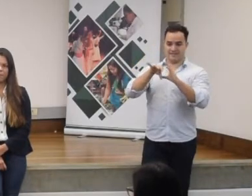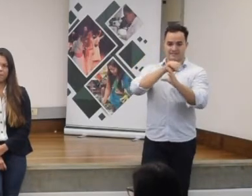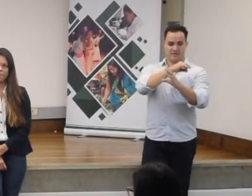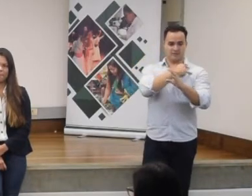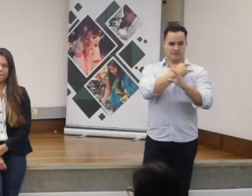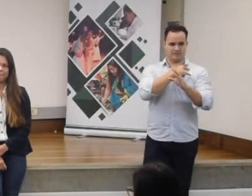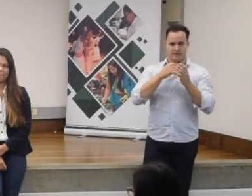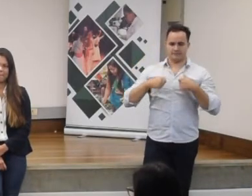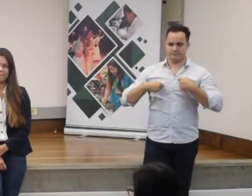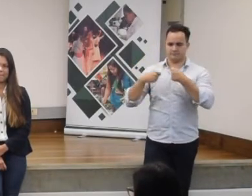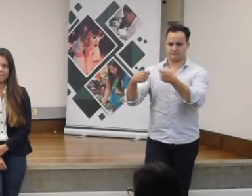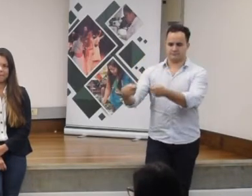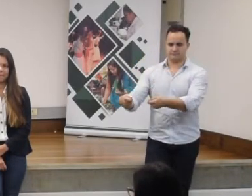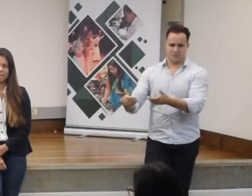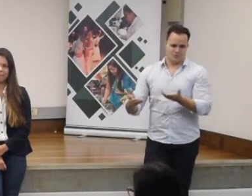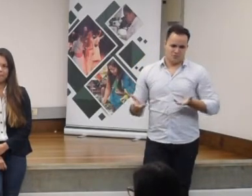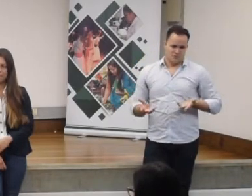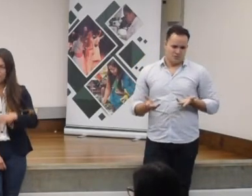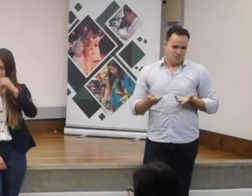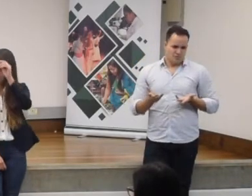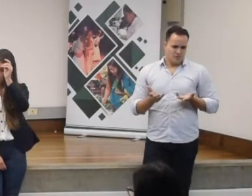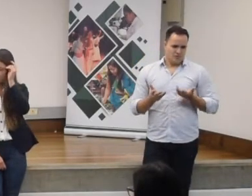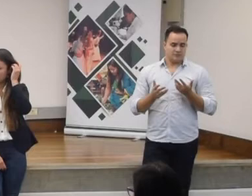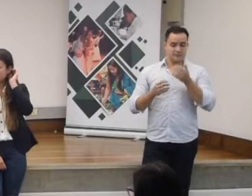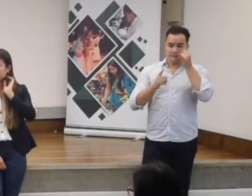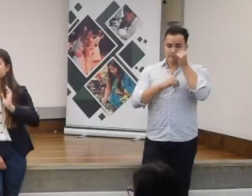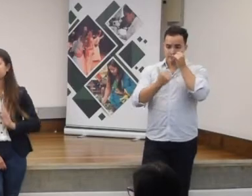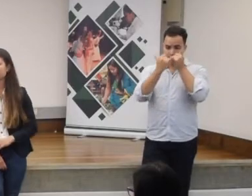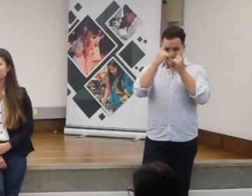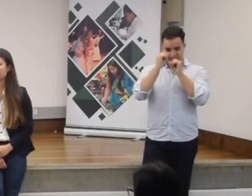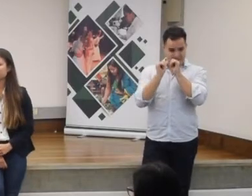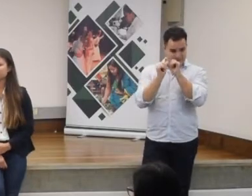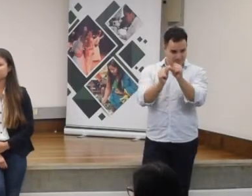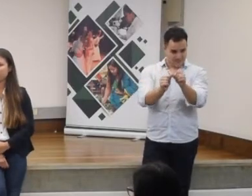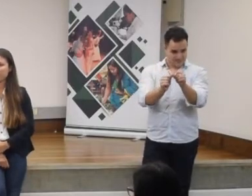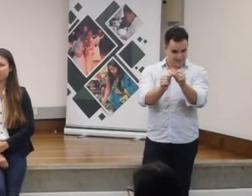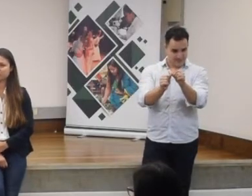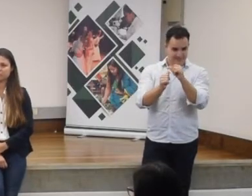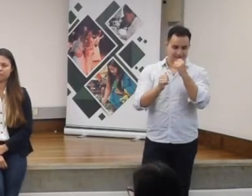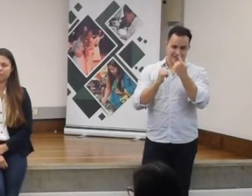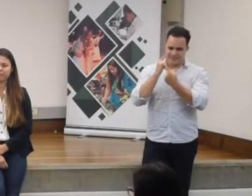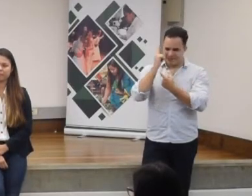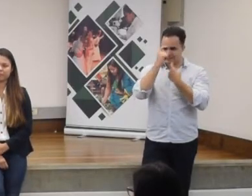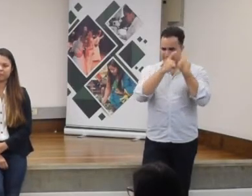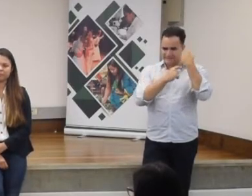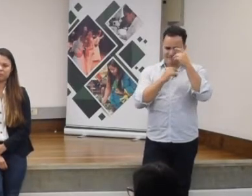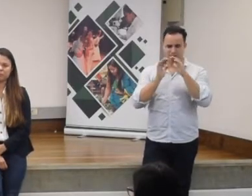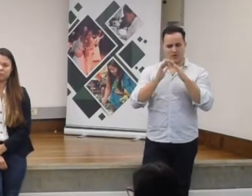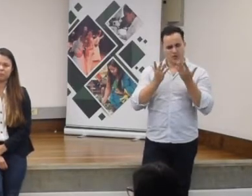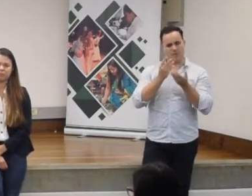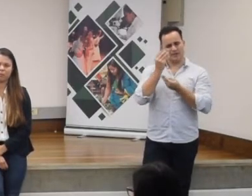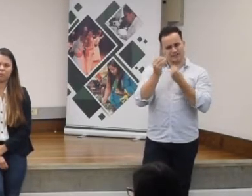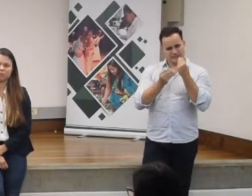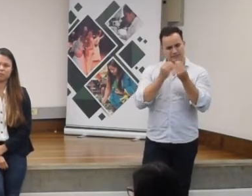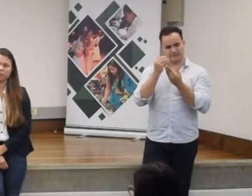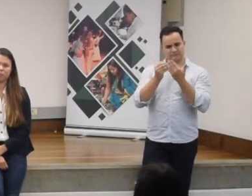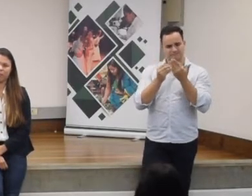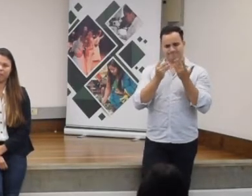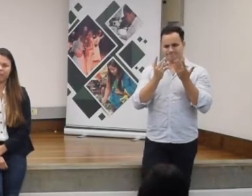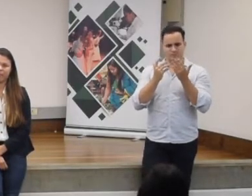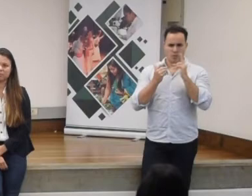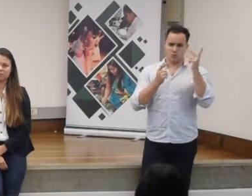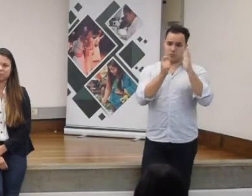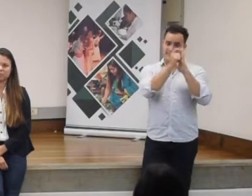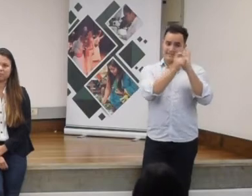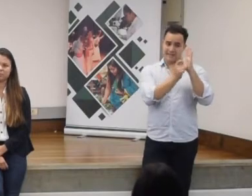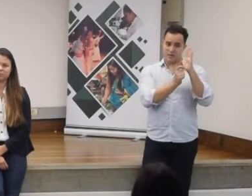lograr esa dignidad, por ejemplo, desde la permanencia epistémica, tendríamos que pensarnos otra forma de hacer las cosas y tal vez pensar unos indicadores